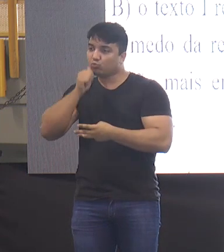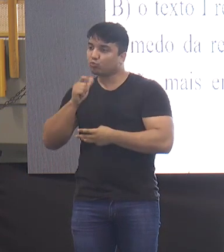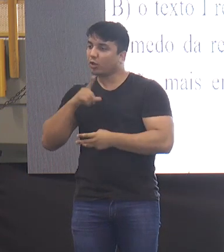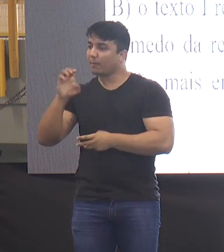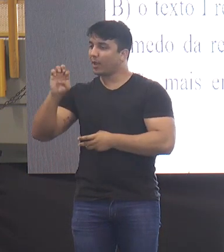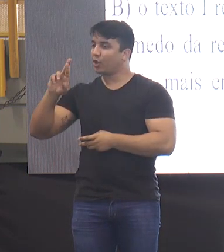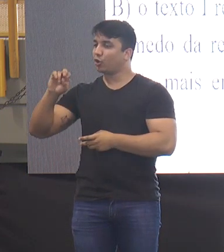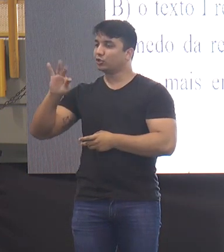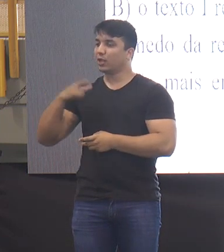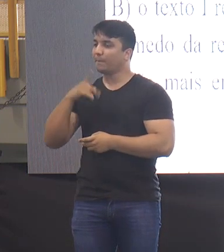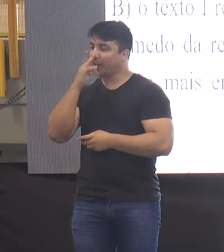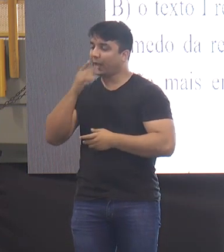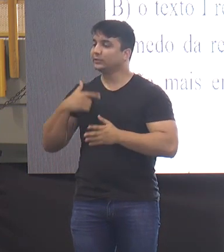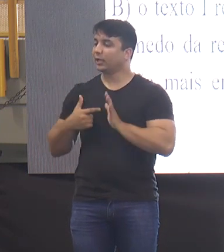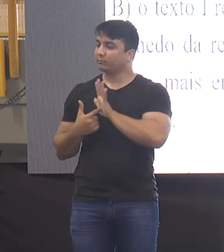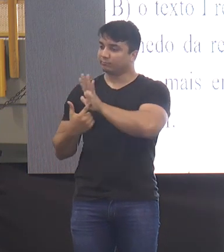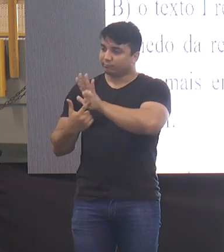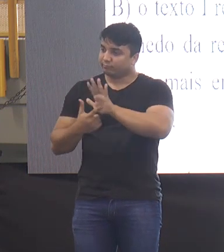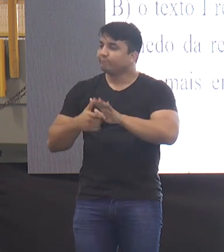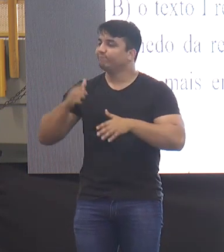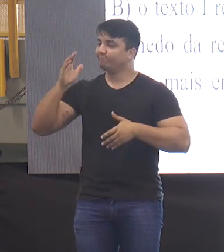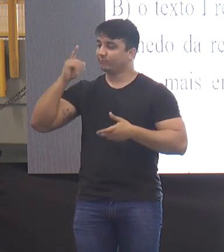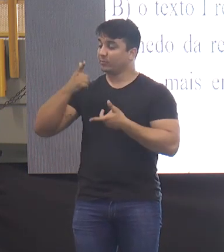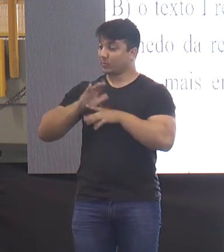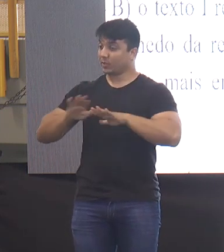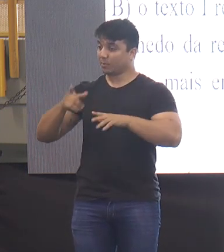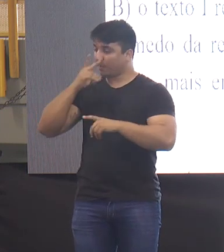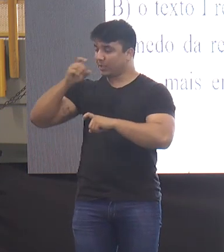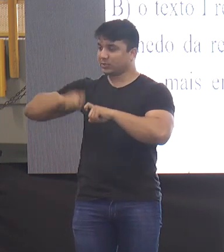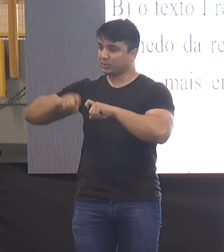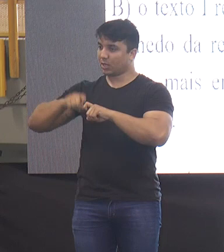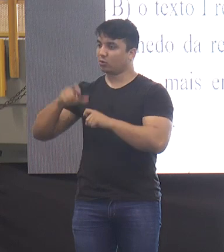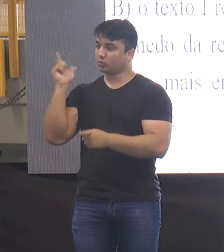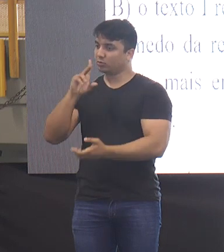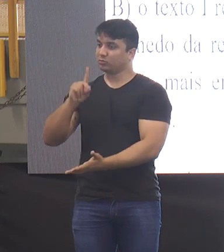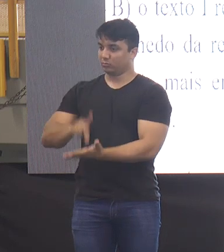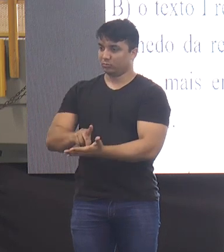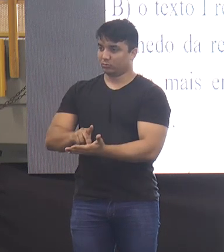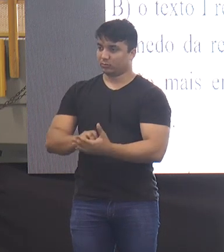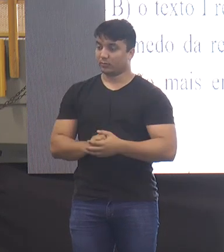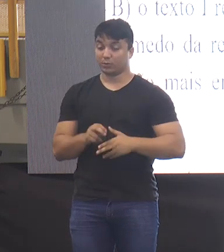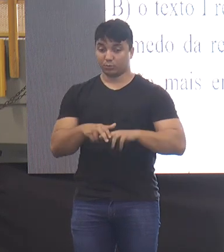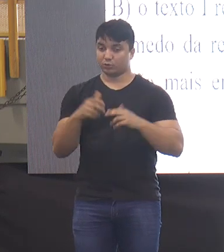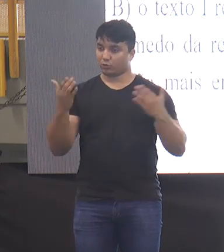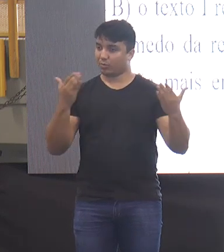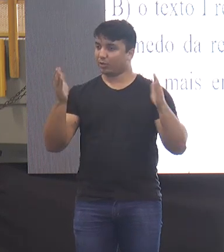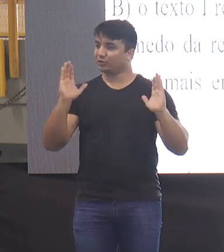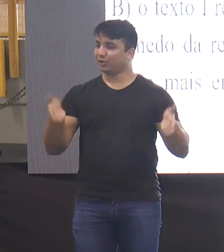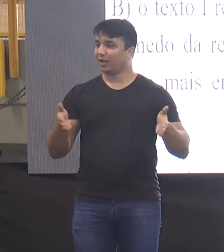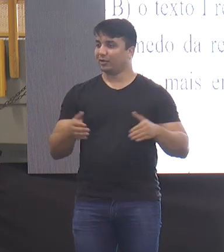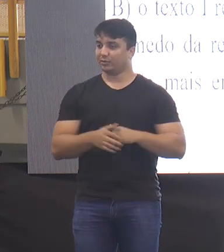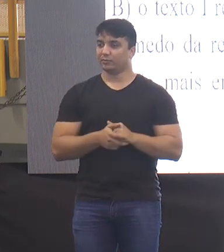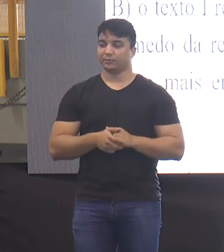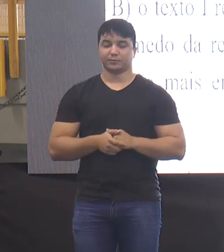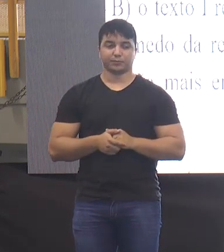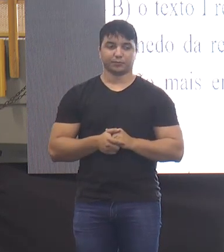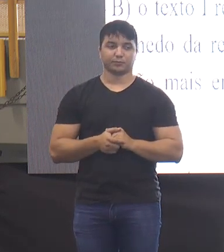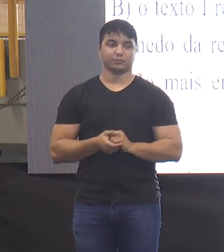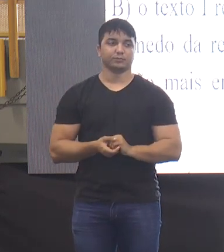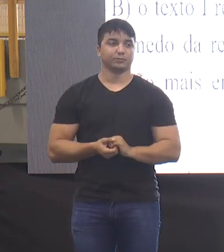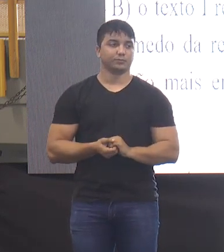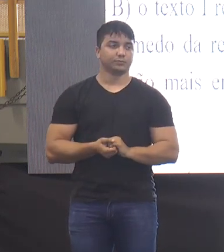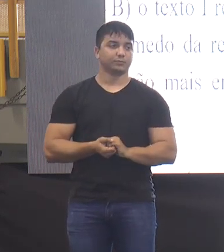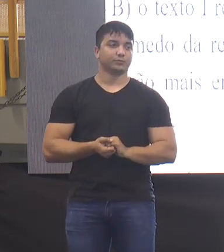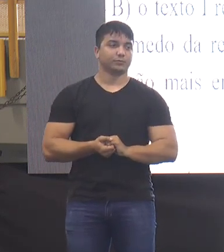erotizada, mulher mais sensual, o sexo se realiza. Ok? Então fizemos aí uma questãozinha para ilustrar